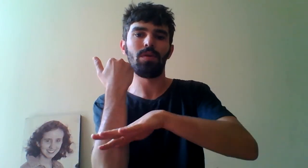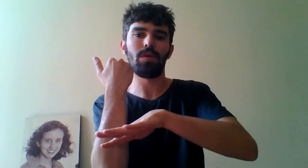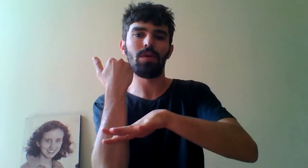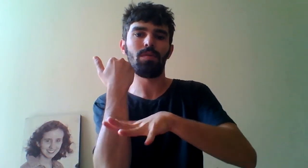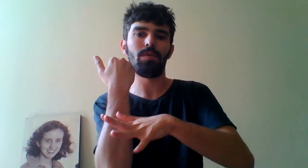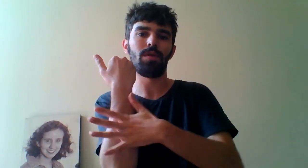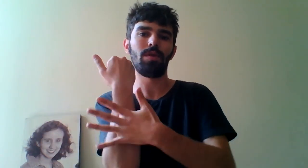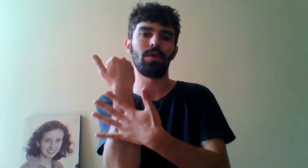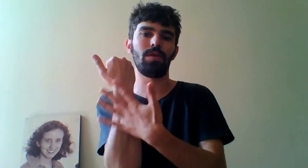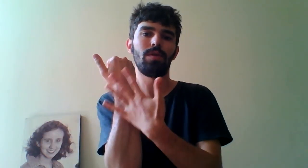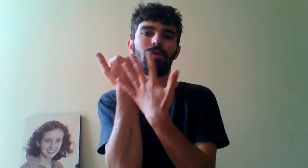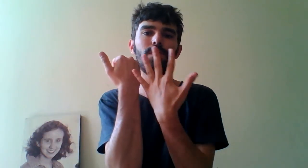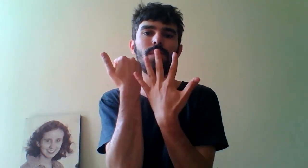Lembranças Lembranças demais